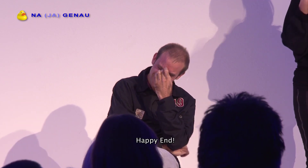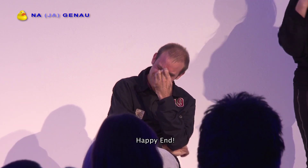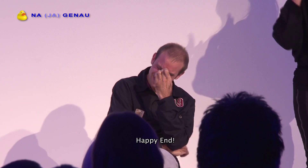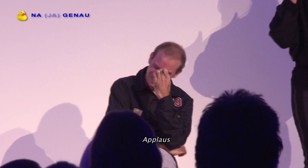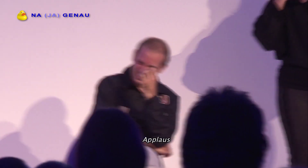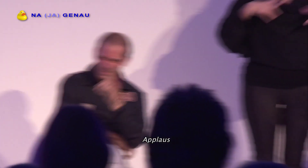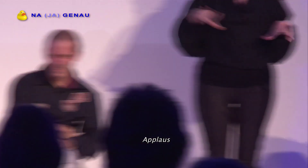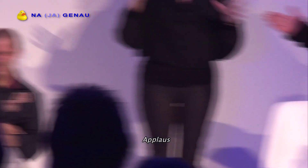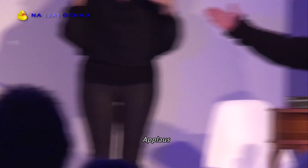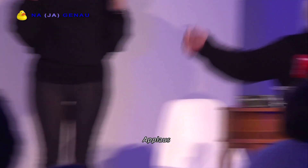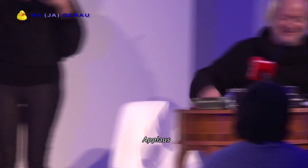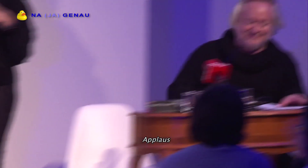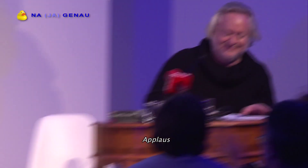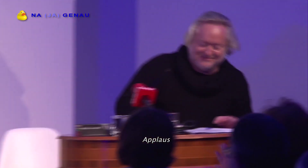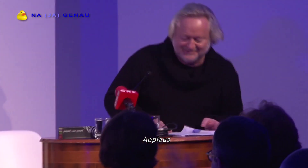Happy End!